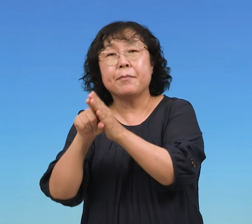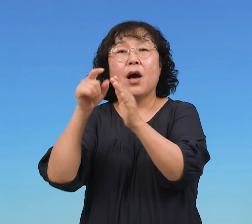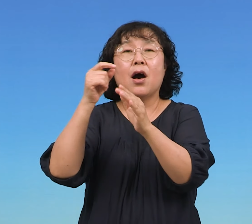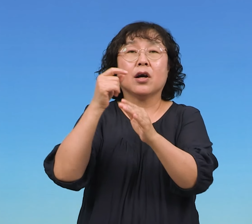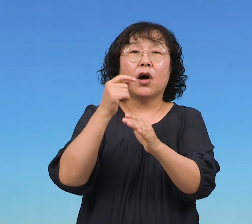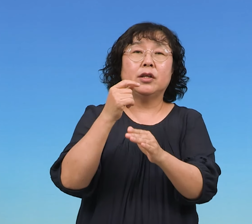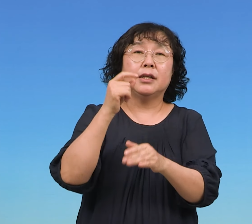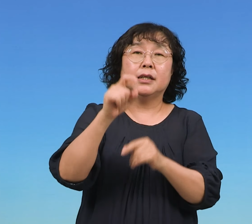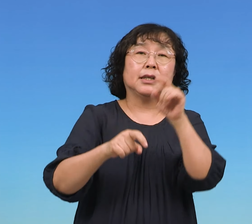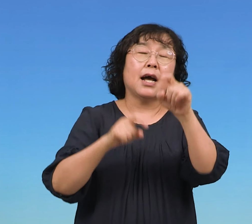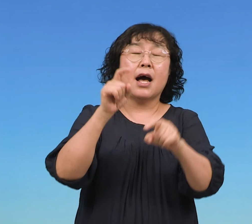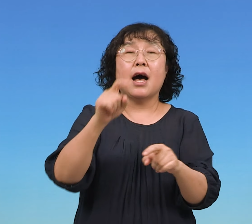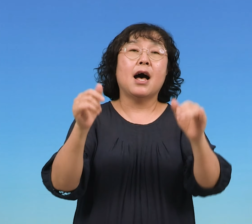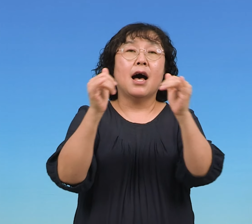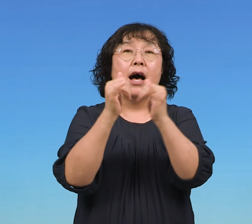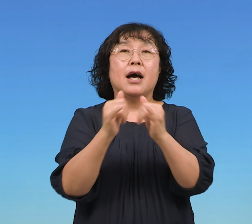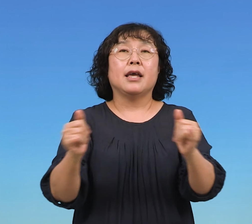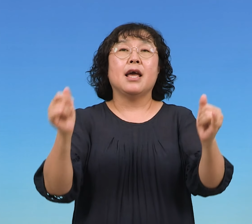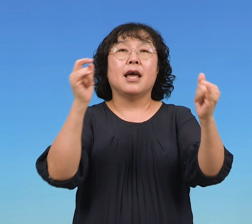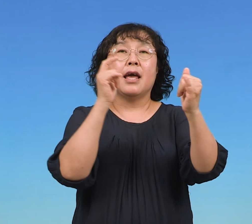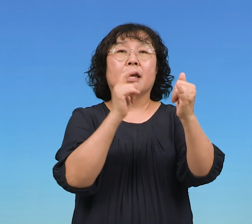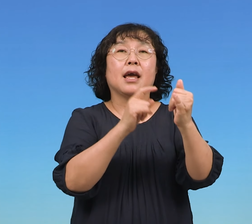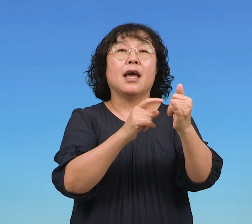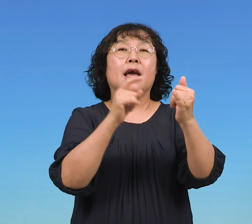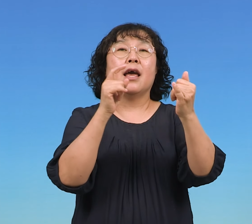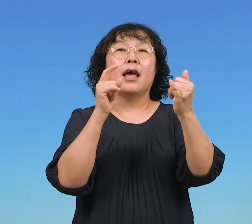신뢰하며 걷는 자에게.